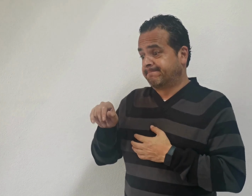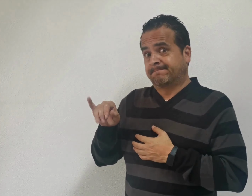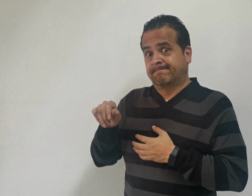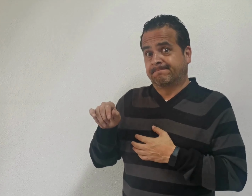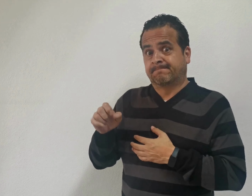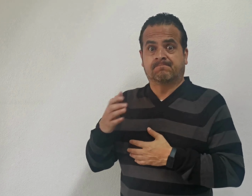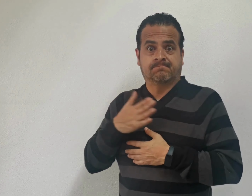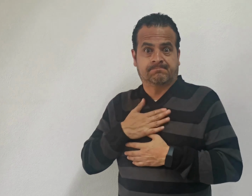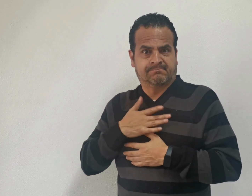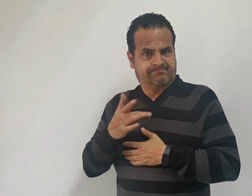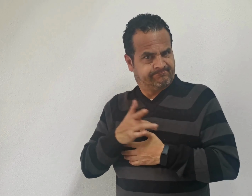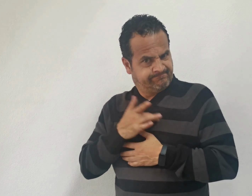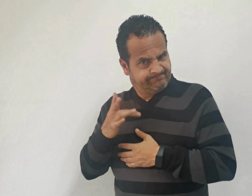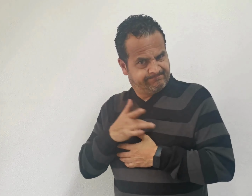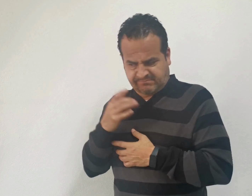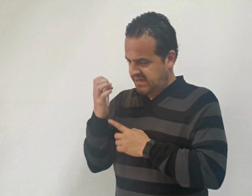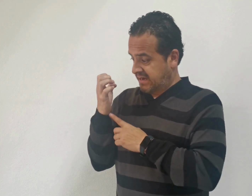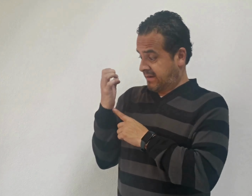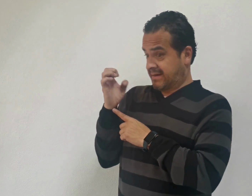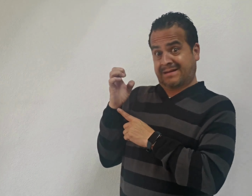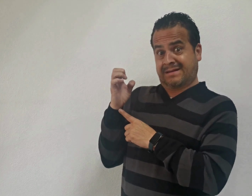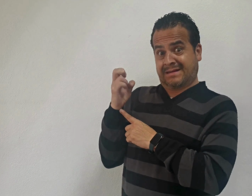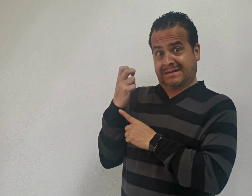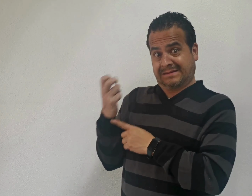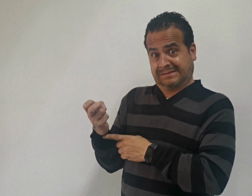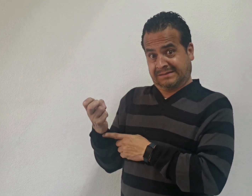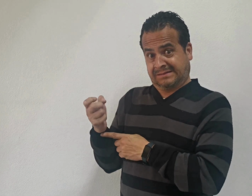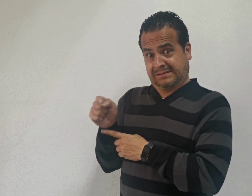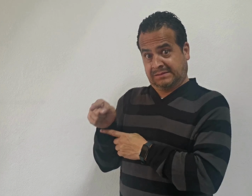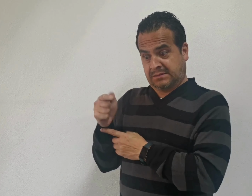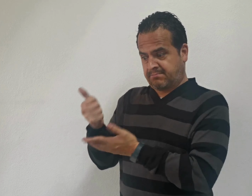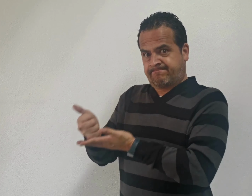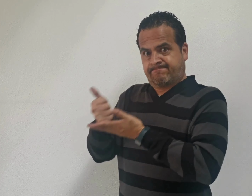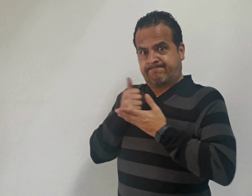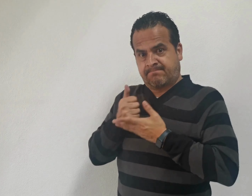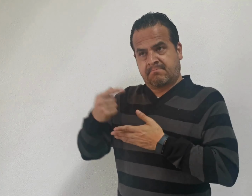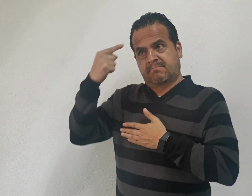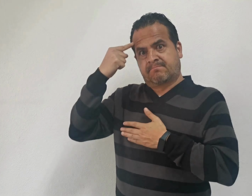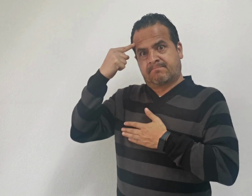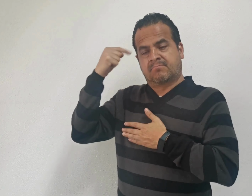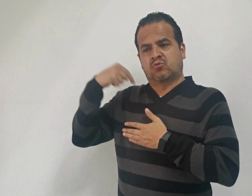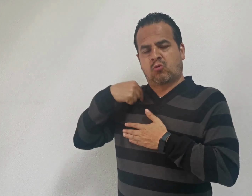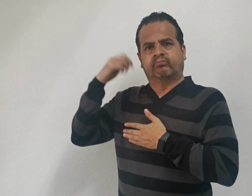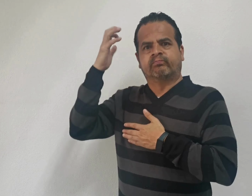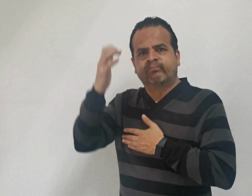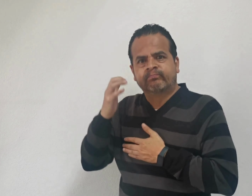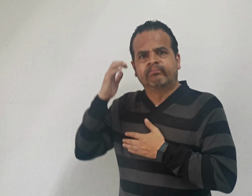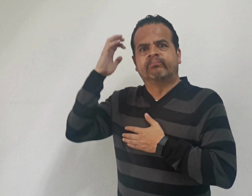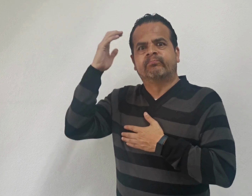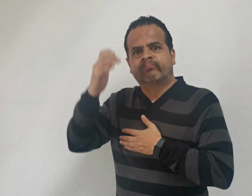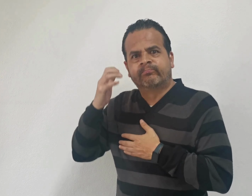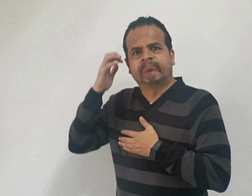transición entre diciembre y enero Sí sí es esta oportunidad como de hacer una pequeña pausa creo que sí naturalmente hacemos mucha